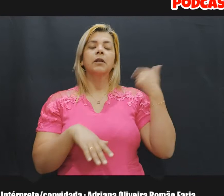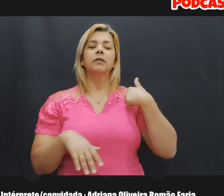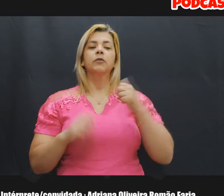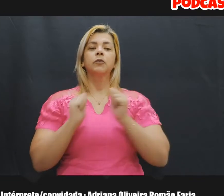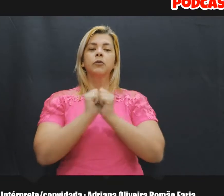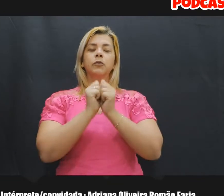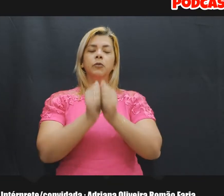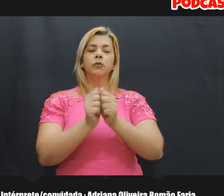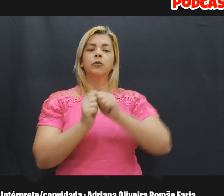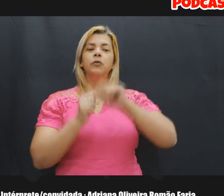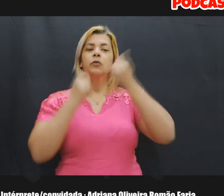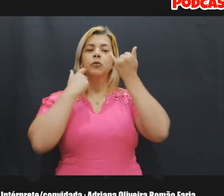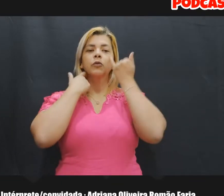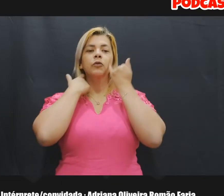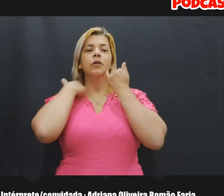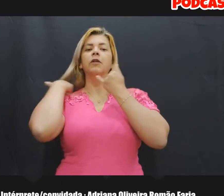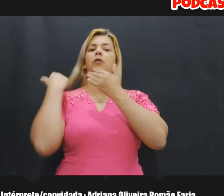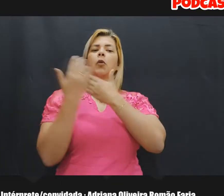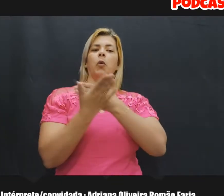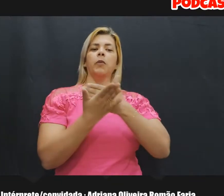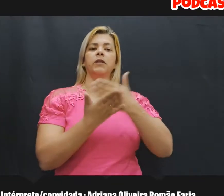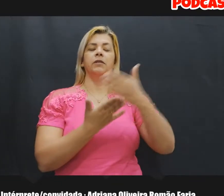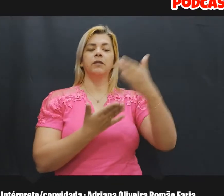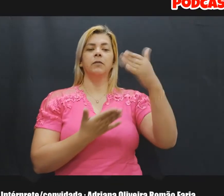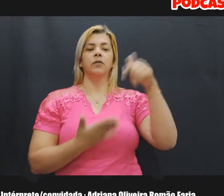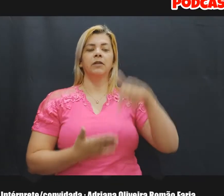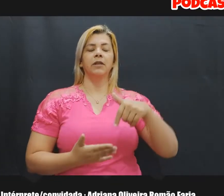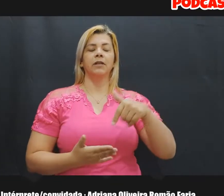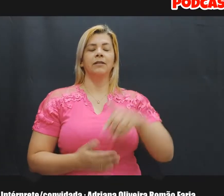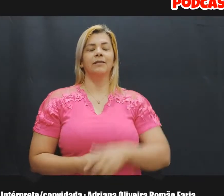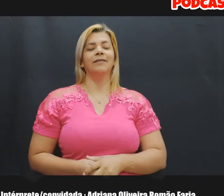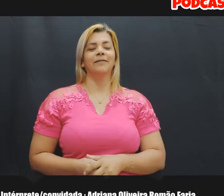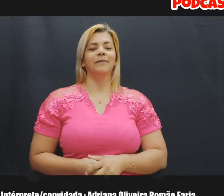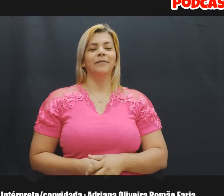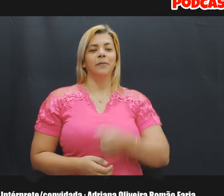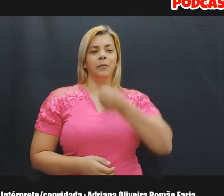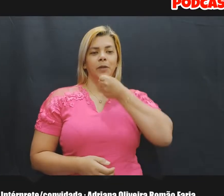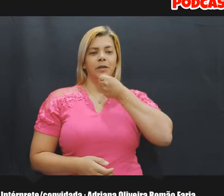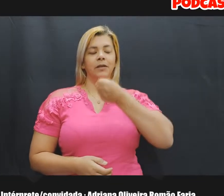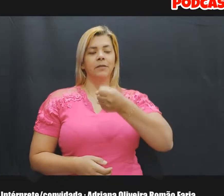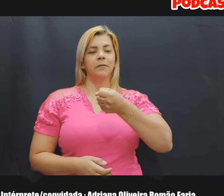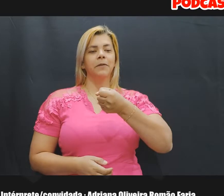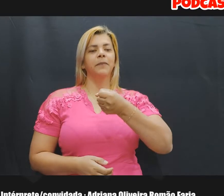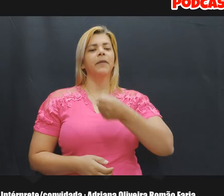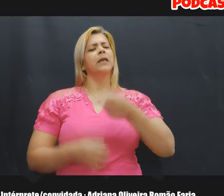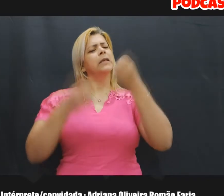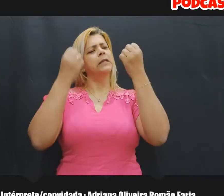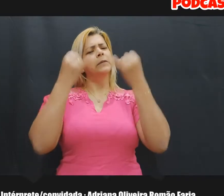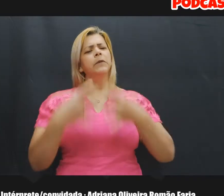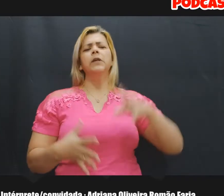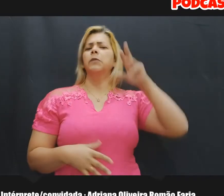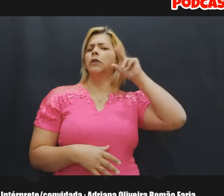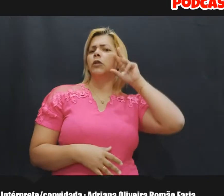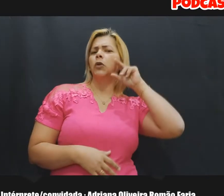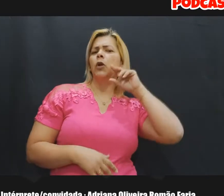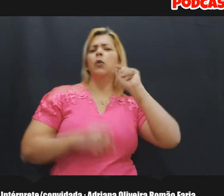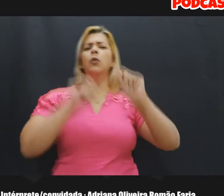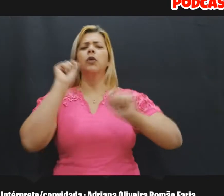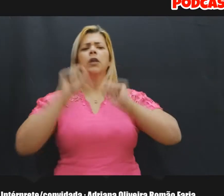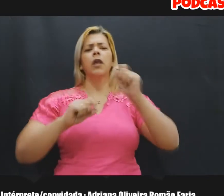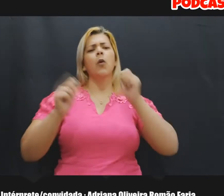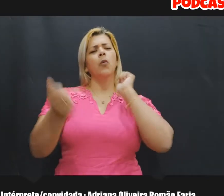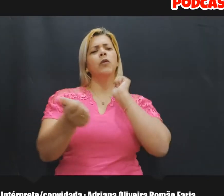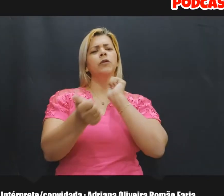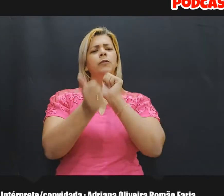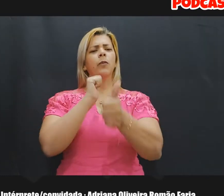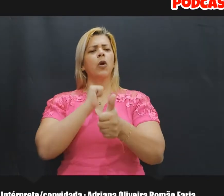Juliano, fizemos a inauguração deste programa, deste quadro, em que falamos um pouco da história do que é o Esportes